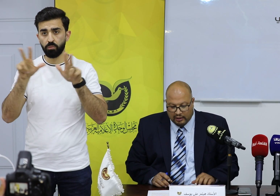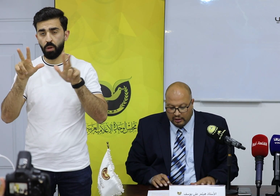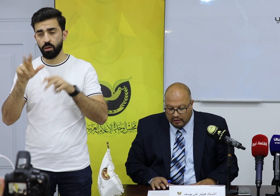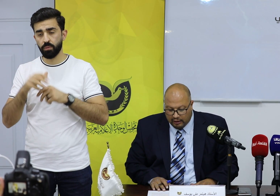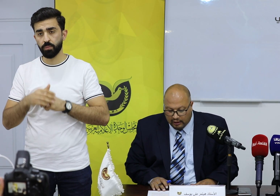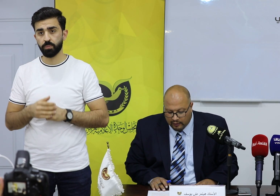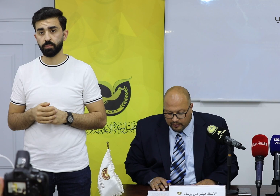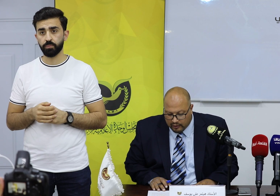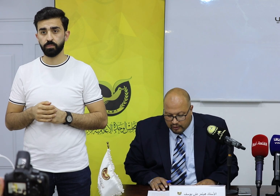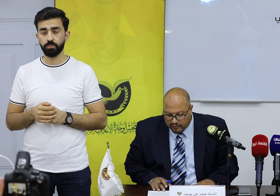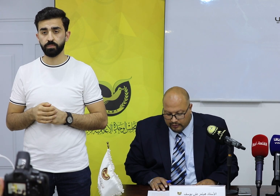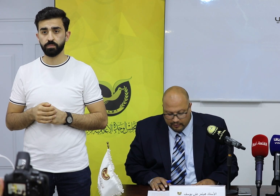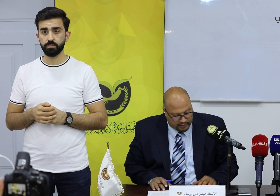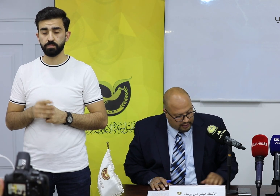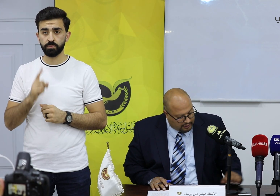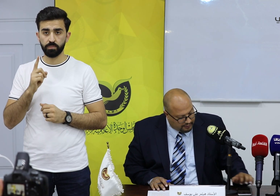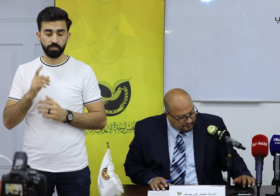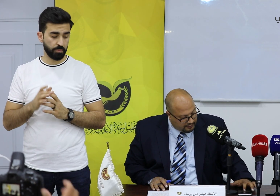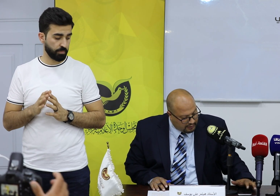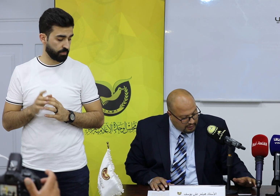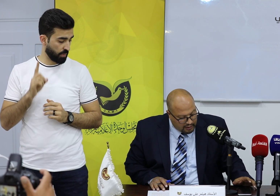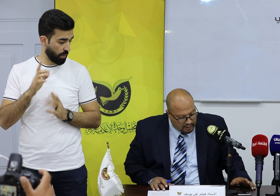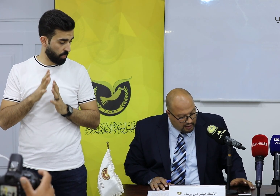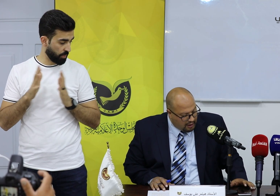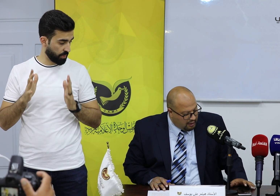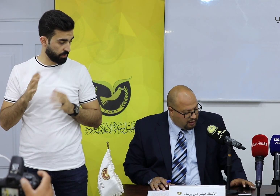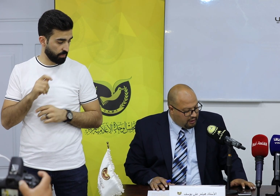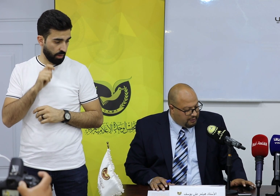الأخبار. الله أكبر، الله أكبر، ذكر الله.